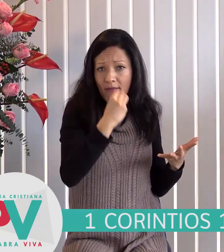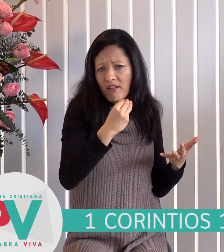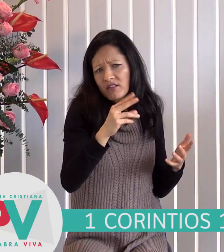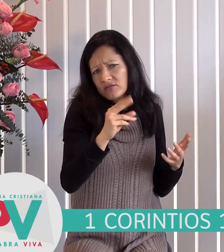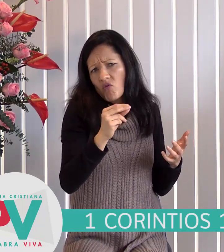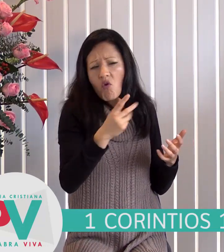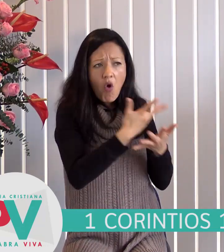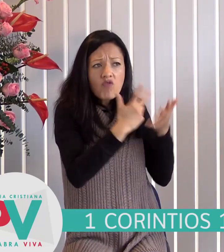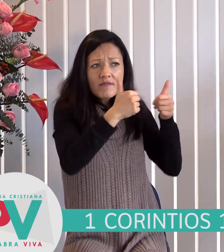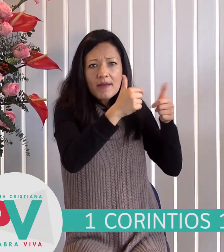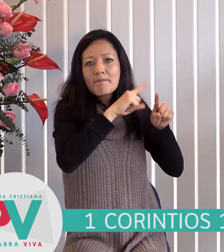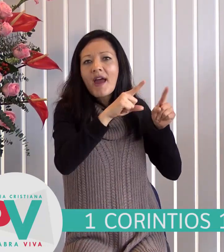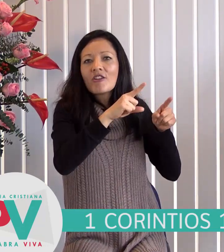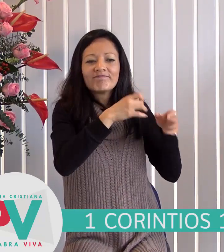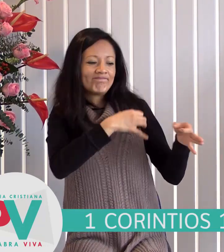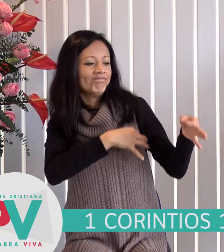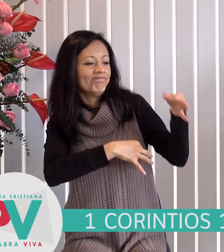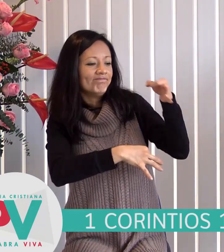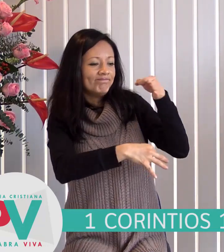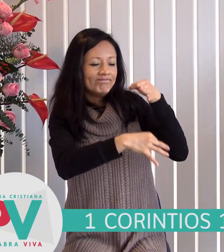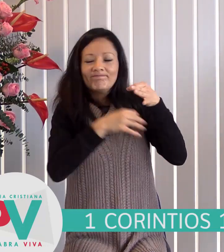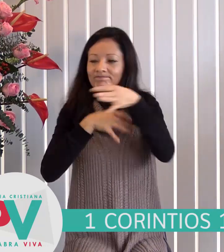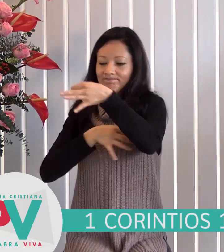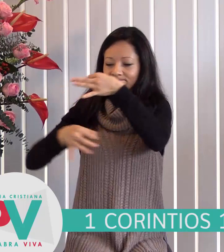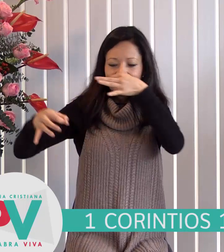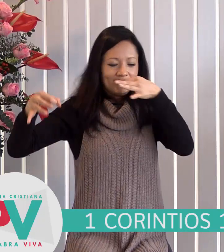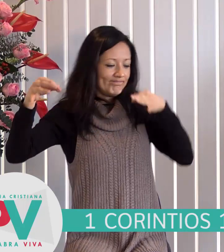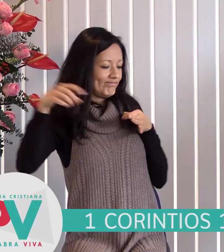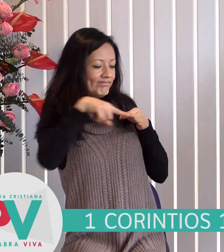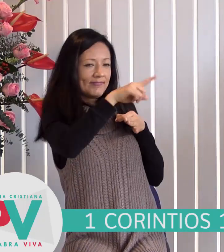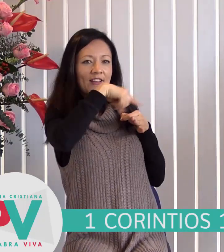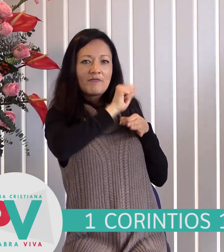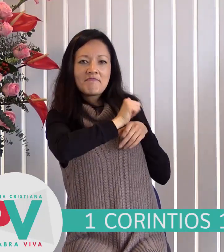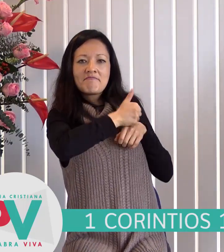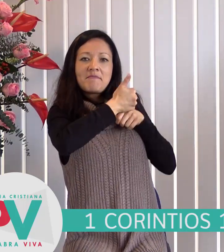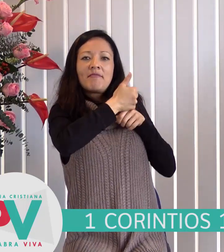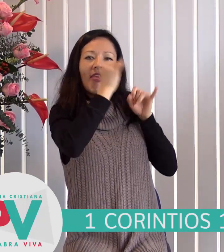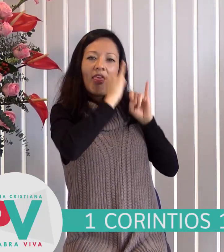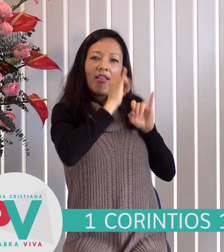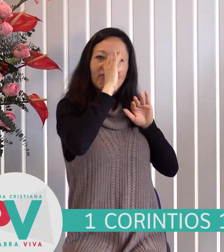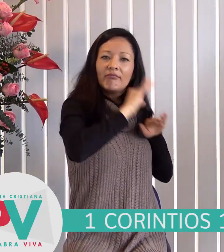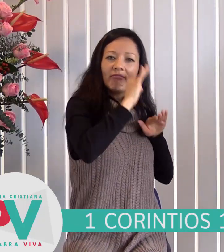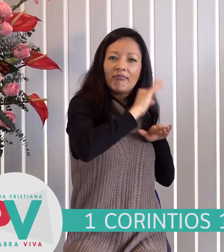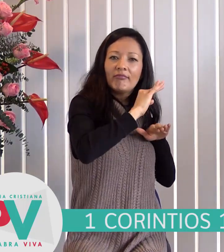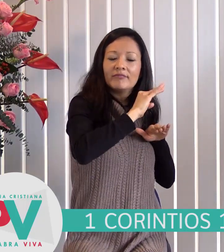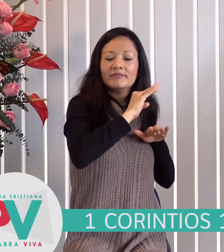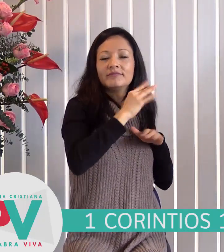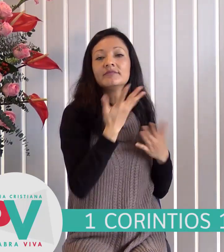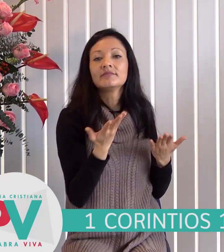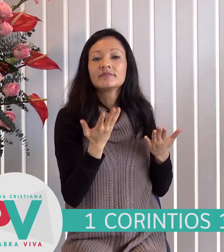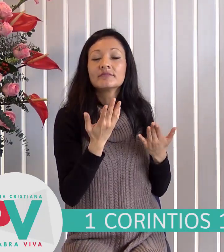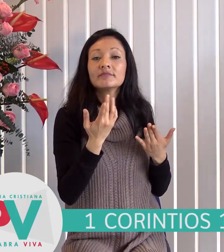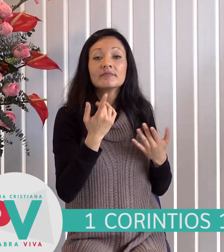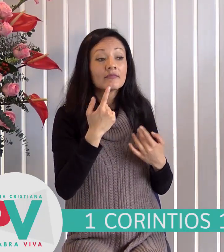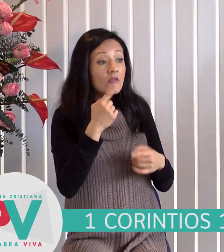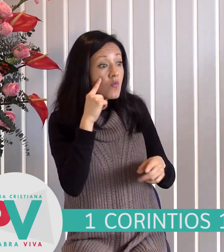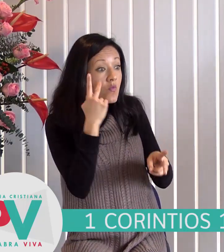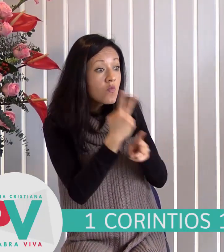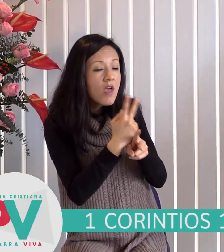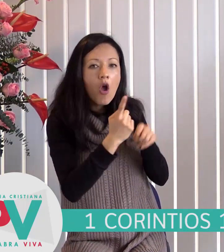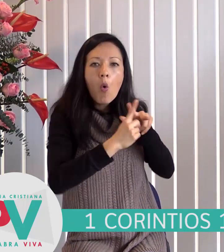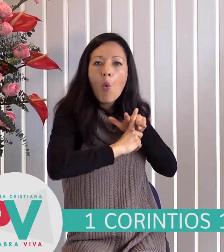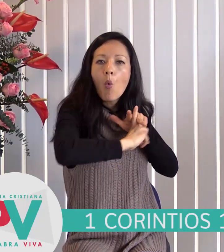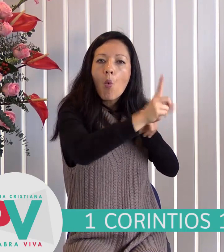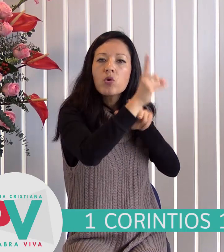trabajo, pero lo que está ocupando el lugar de Dios, eso es idolatría. Dice, por tanto, amados míos, huid de la